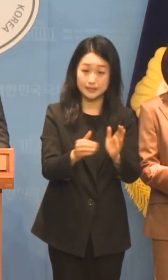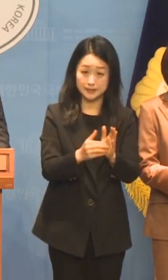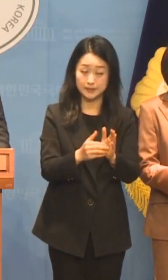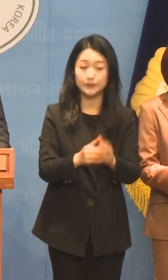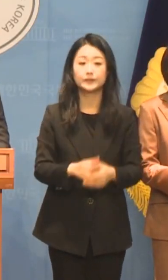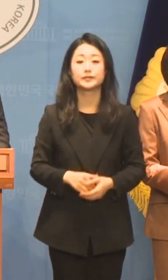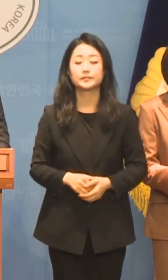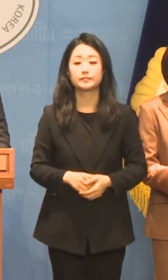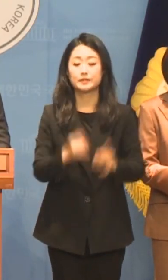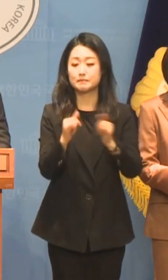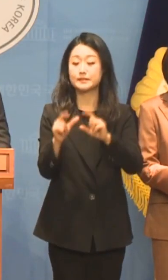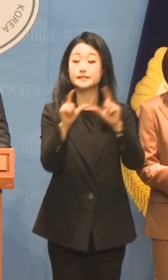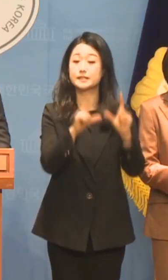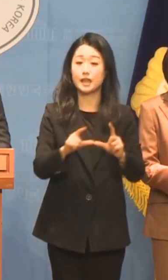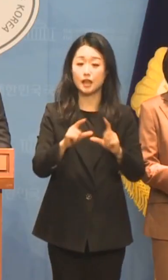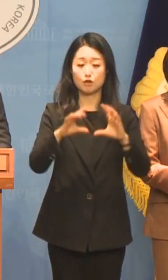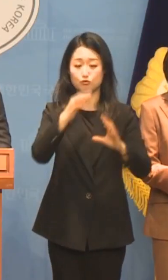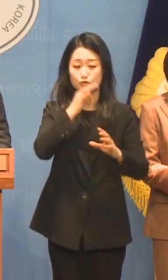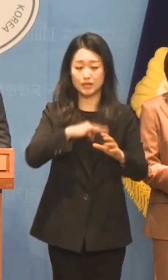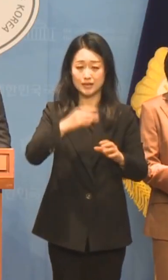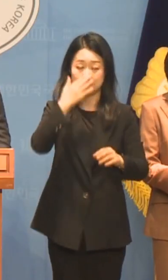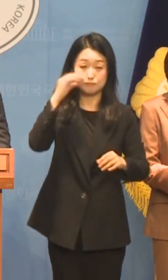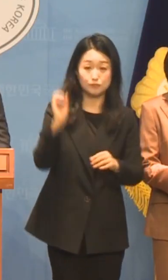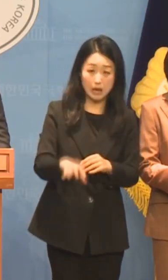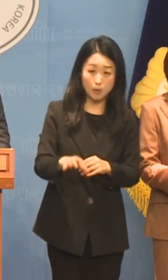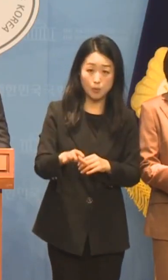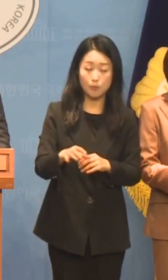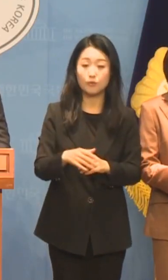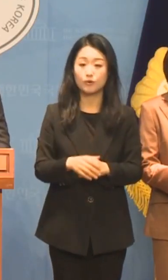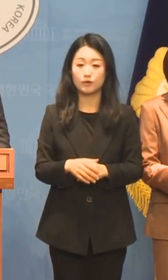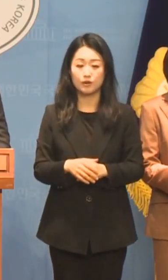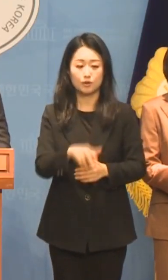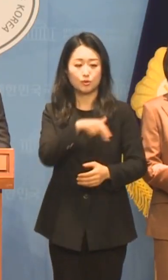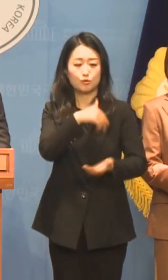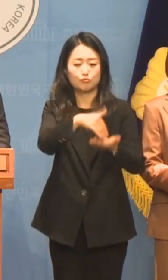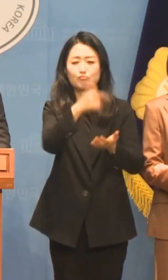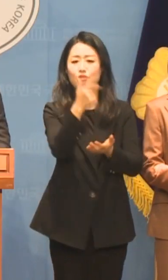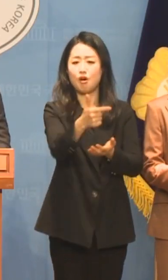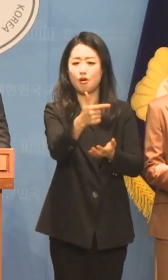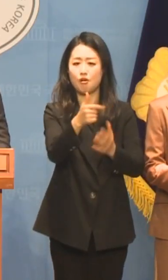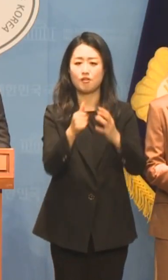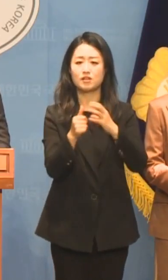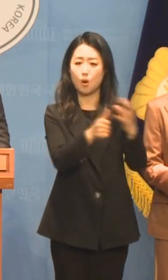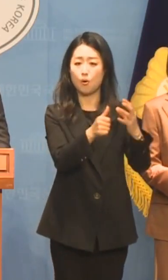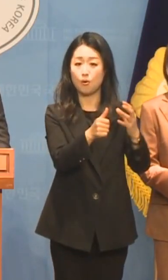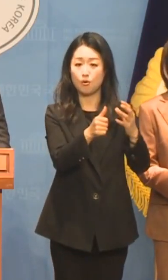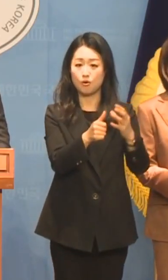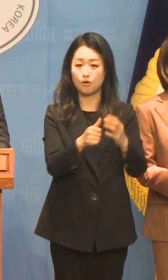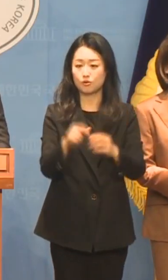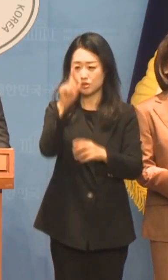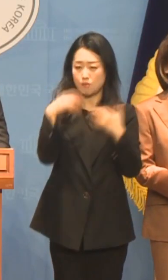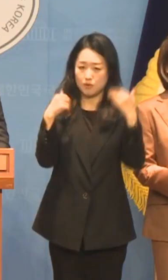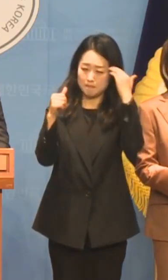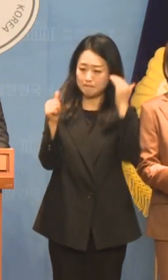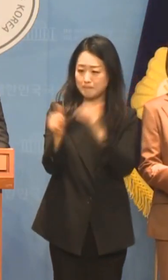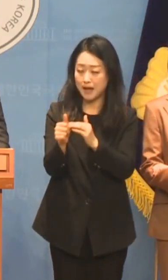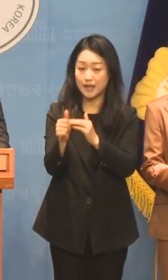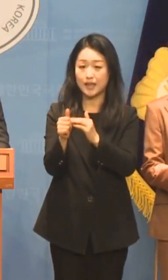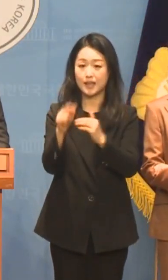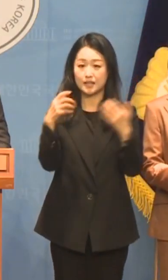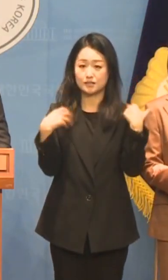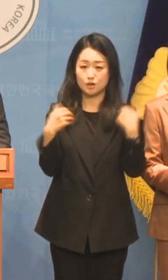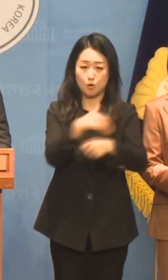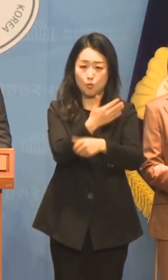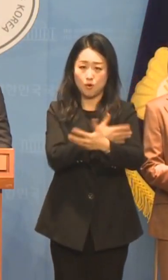왔습니다. 민생과 국익을 저버린 채 거대 의석을 악용해서 국정방해, 정권